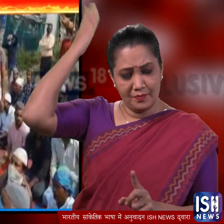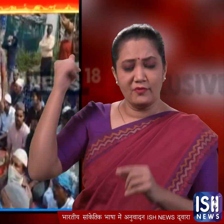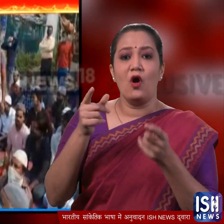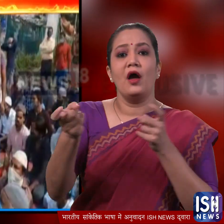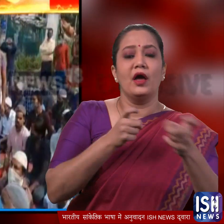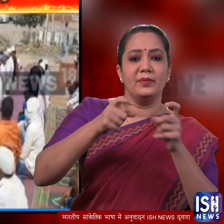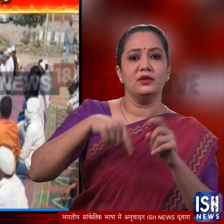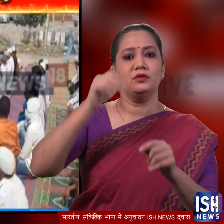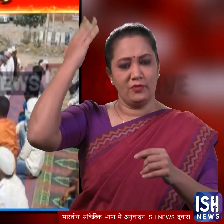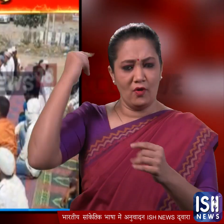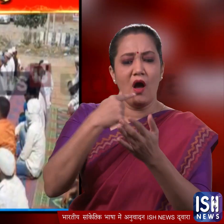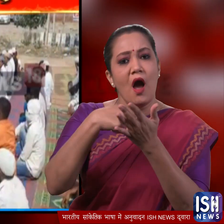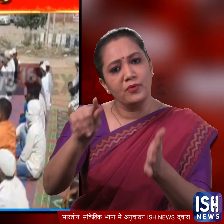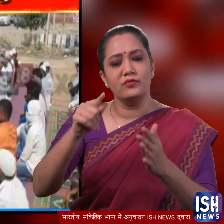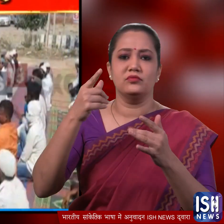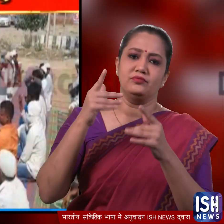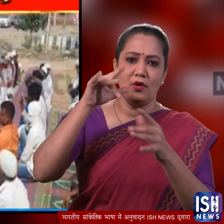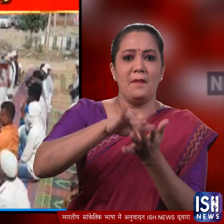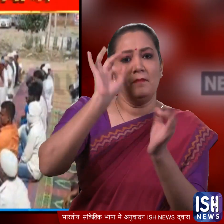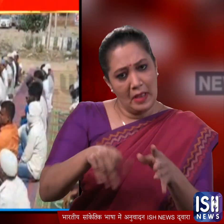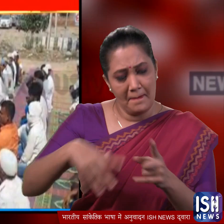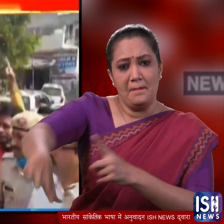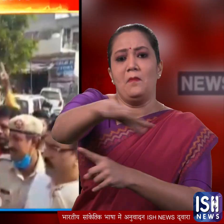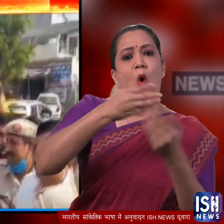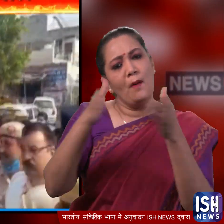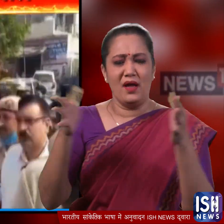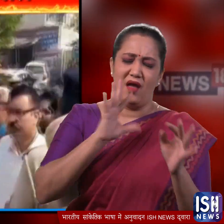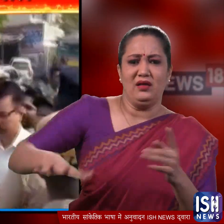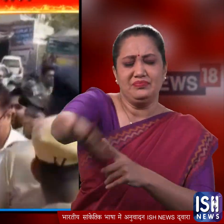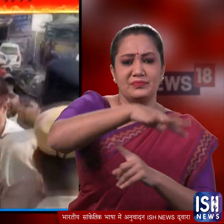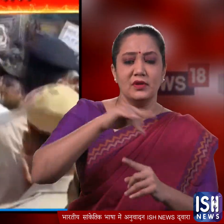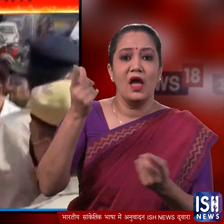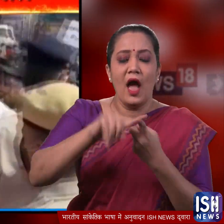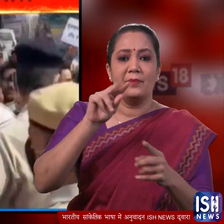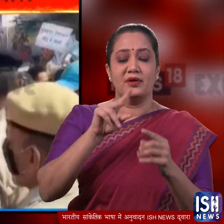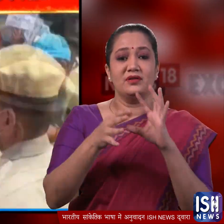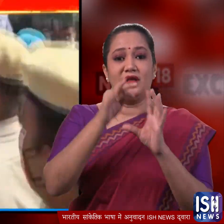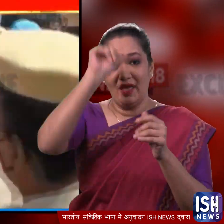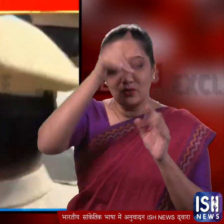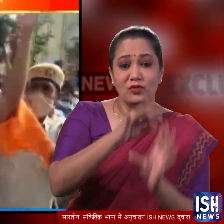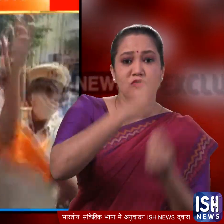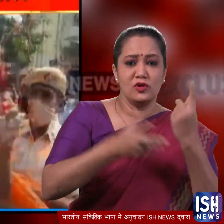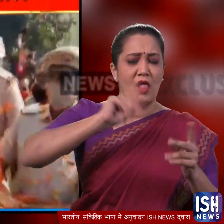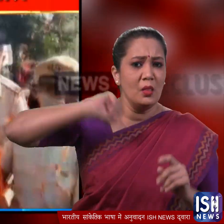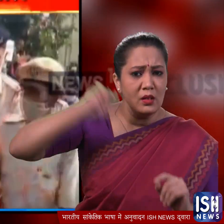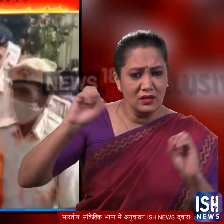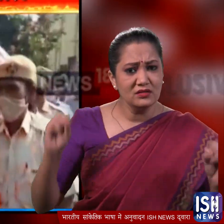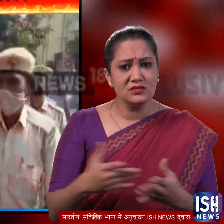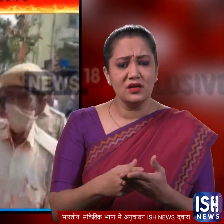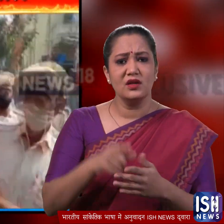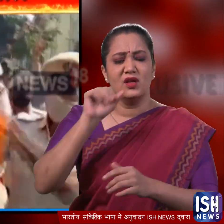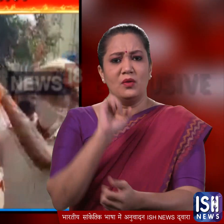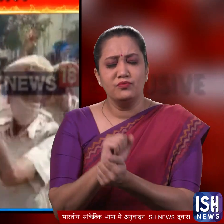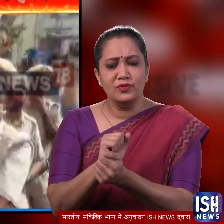साल पहले प्रशासन की मौजूदगी में नमाज पढ़ने पर सहमति बनी थी। इसके बावजूद जब हिंदूवादी संगठनों से जुड़े लोगों ने विरोध करना शुरू